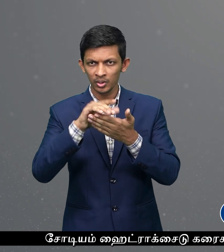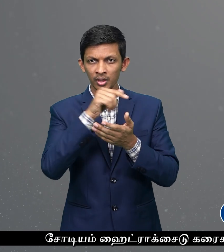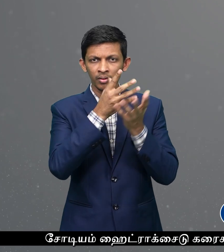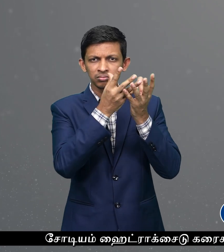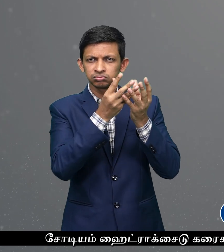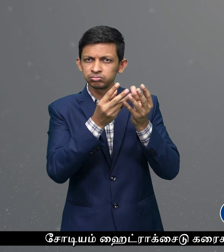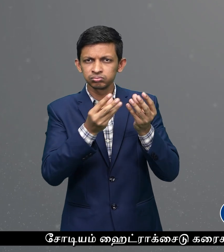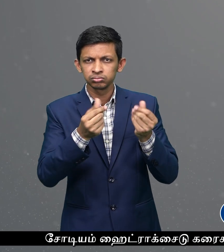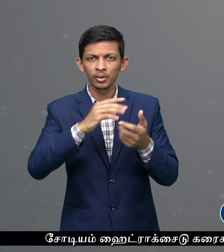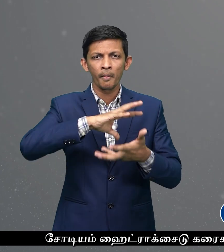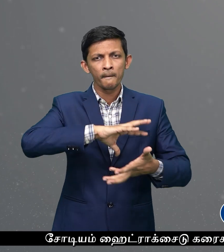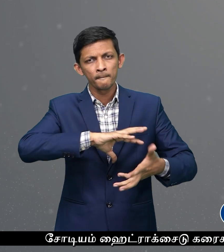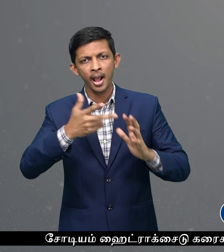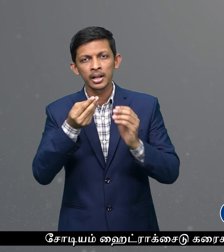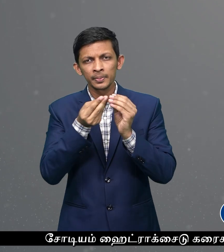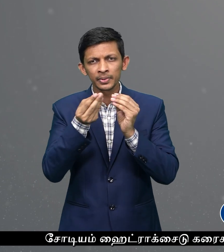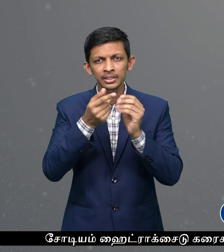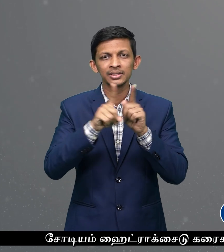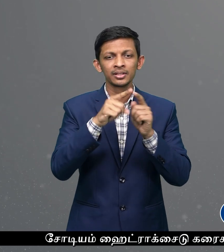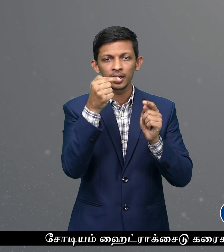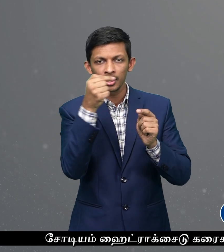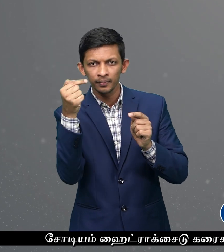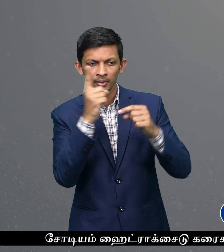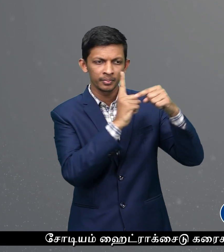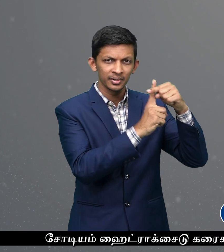கரைசல் கேத்தோடிற்கு அருகில் உருவாகிறது.